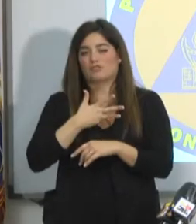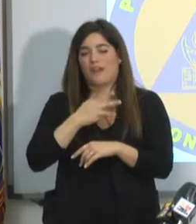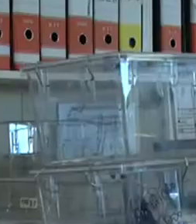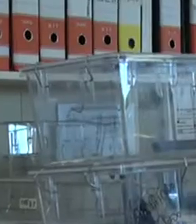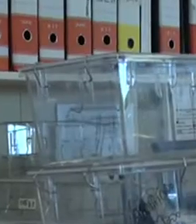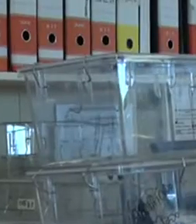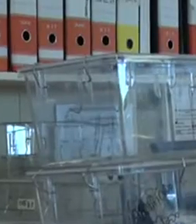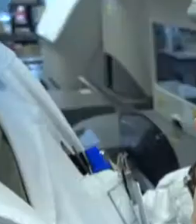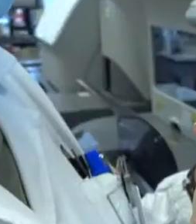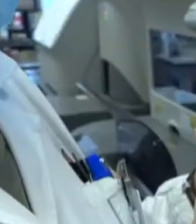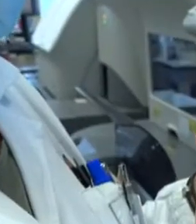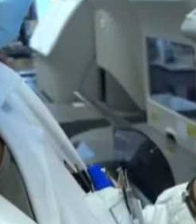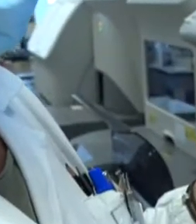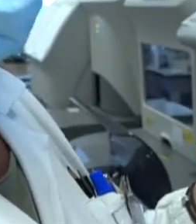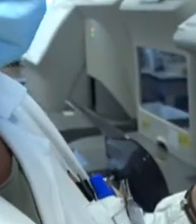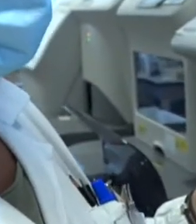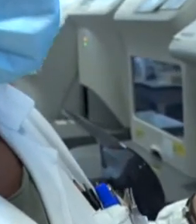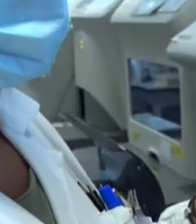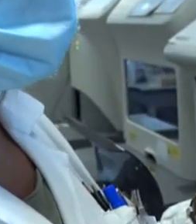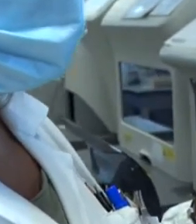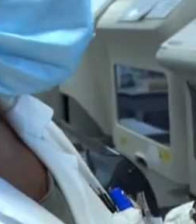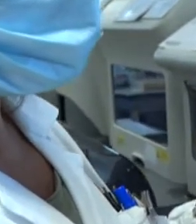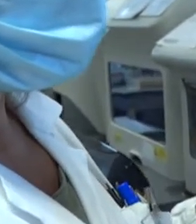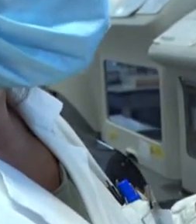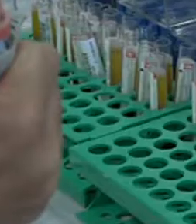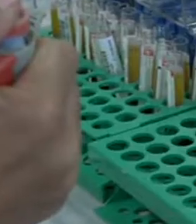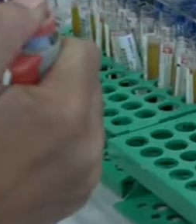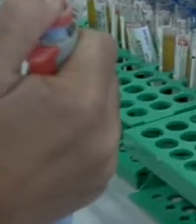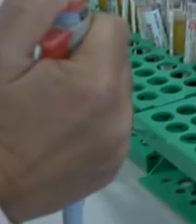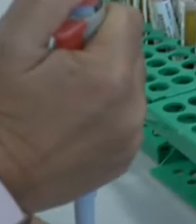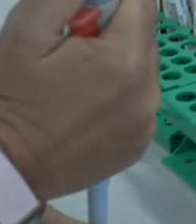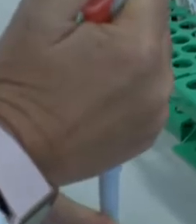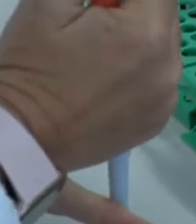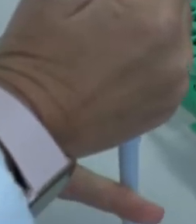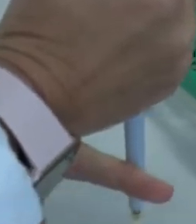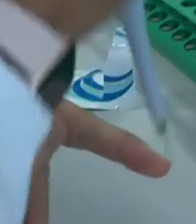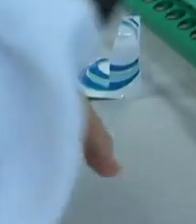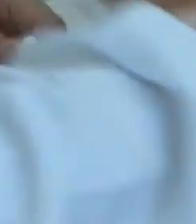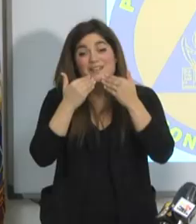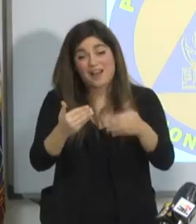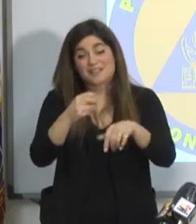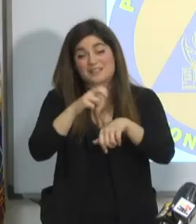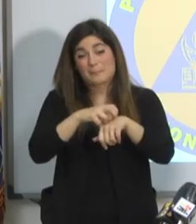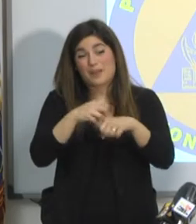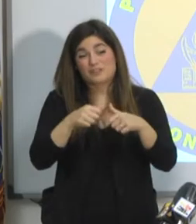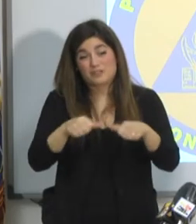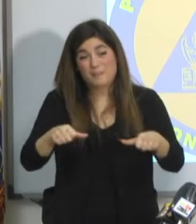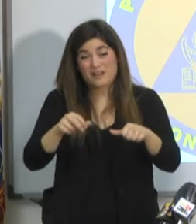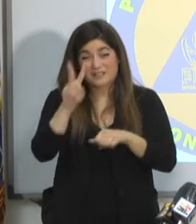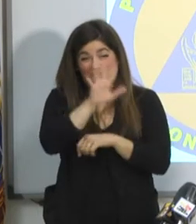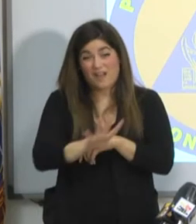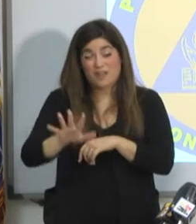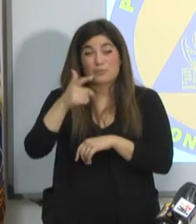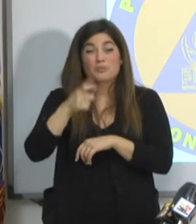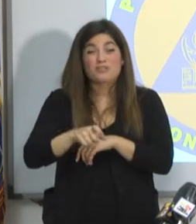dovrebbero arrivare. A fare la differenza sul fronte dello screening in questi giorni sono sempre di più i medici di famiglia. Su